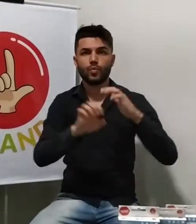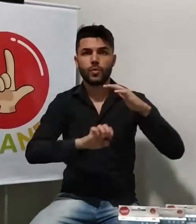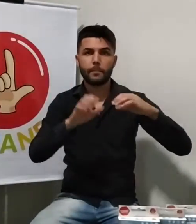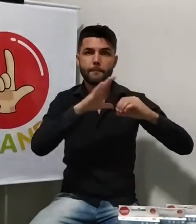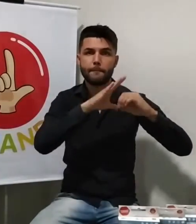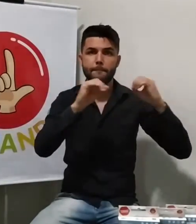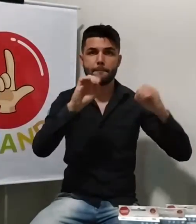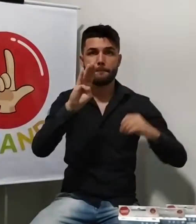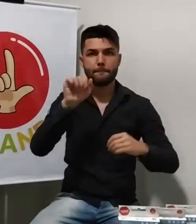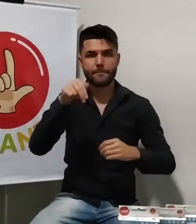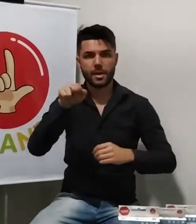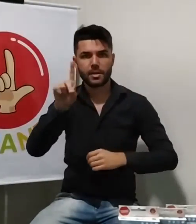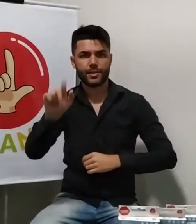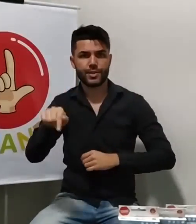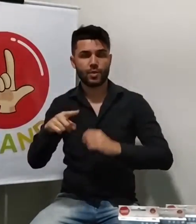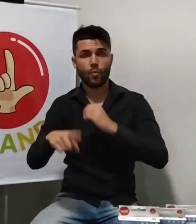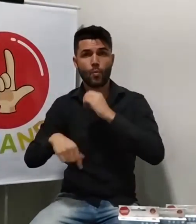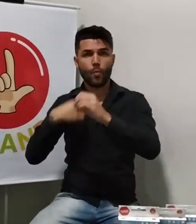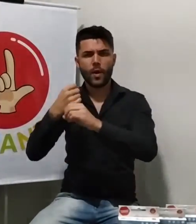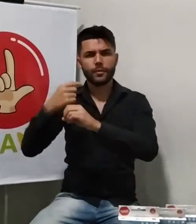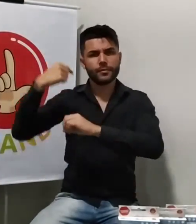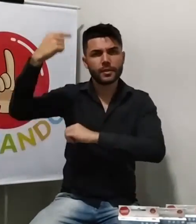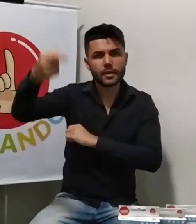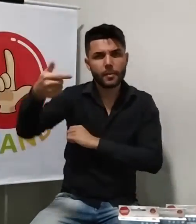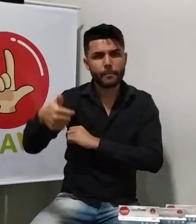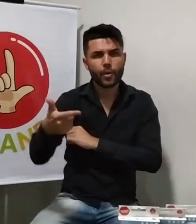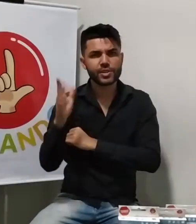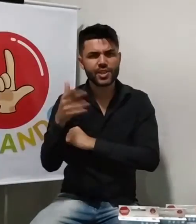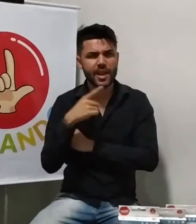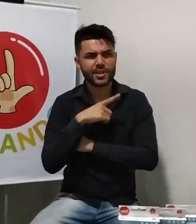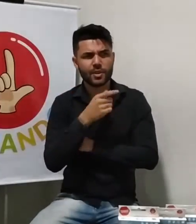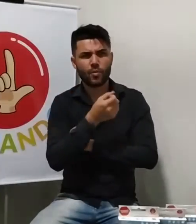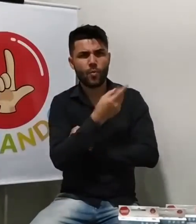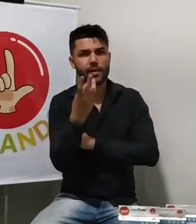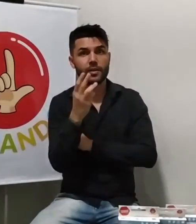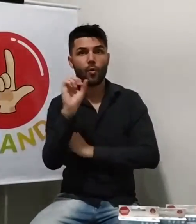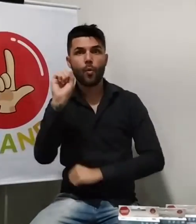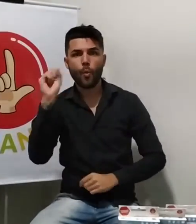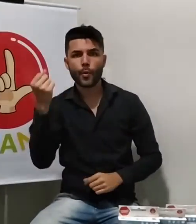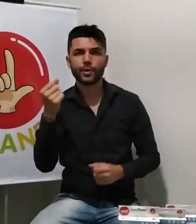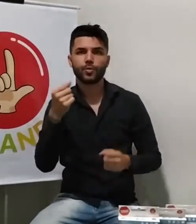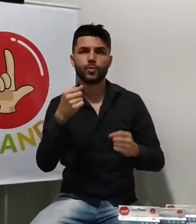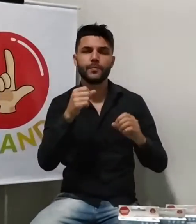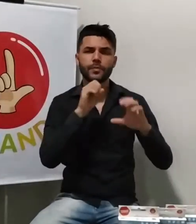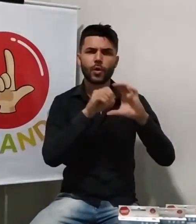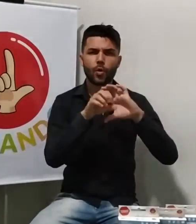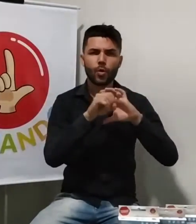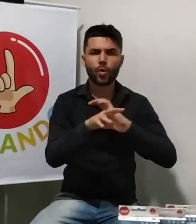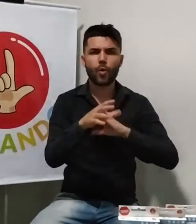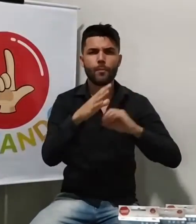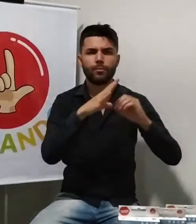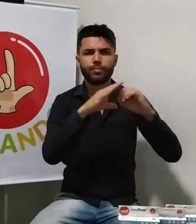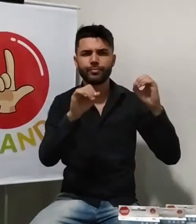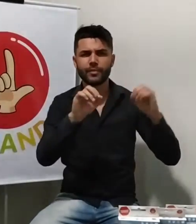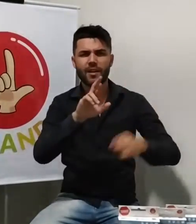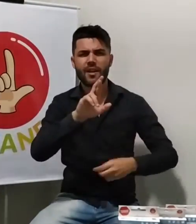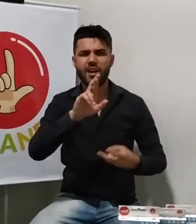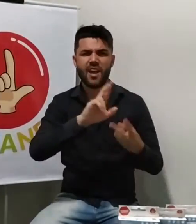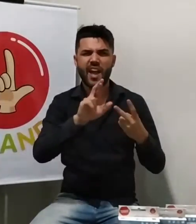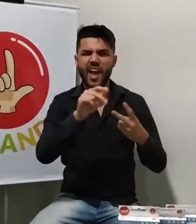aqui, eu assinei um contrato com um cara grande, eu já falei com outras emissoras, todo mundo tem o mesmo problema. Existia uma oportunidade muito clara ali na minha cabeça, sabe?